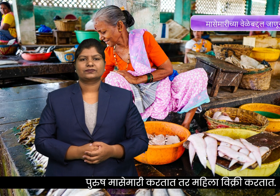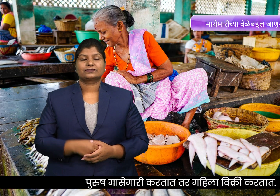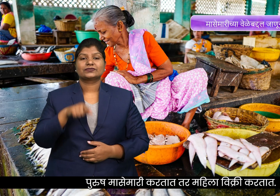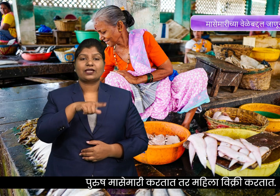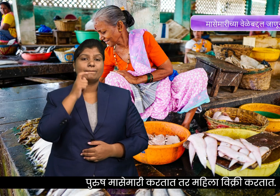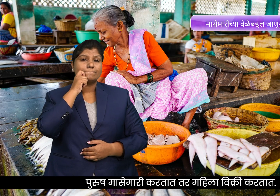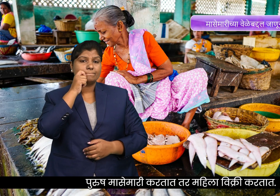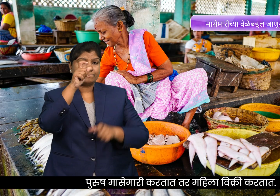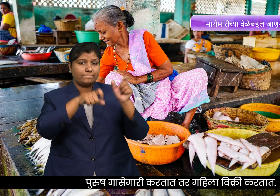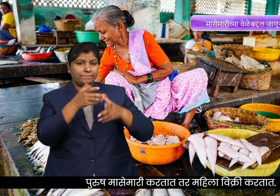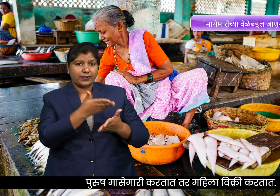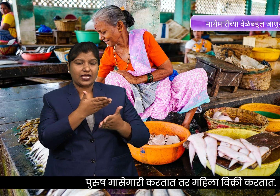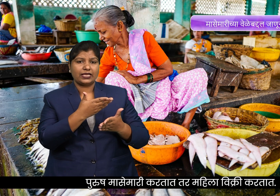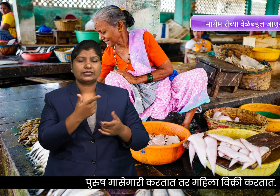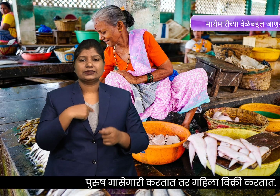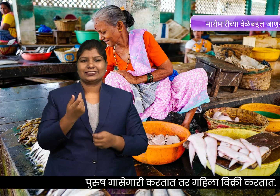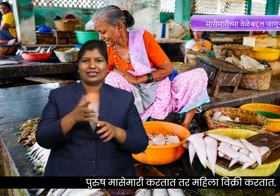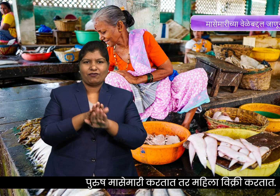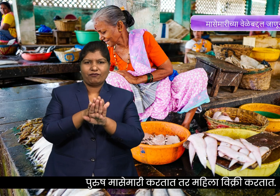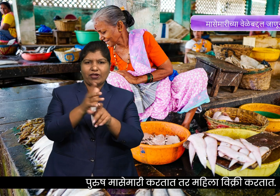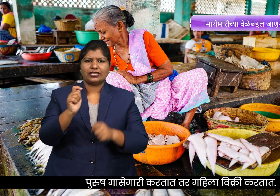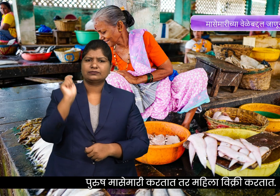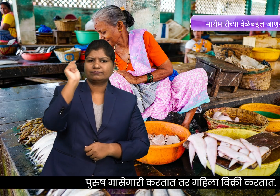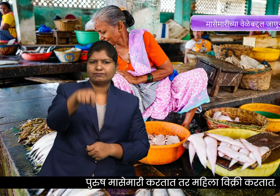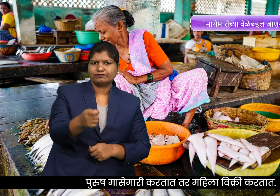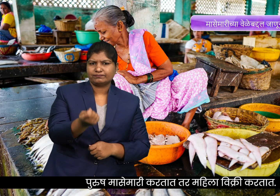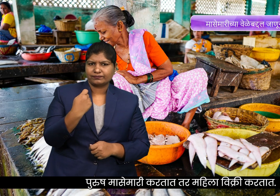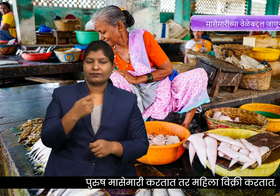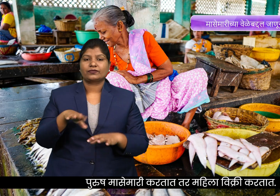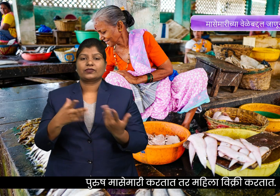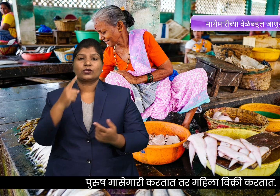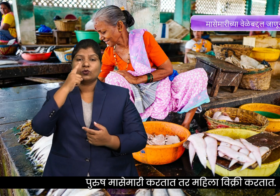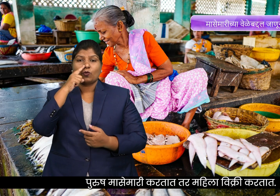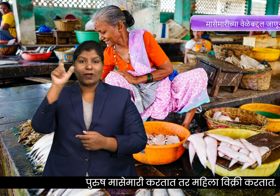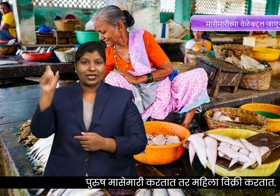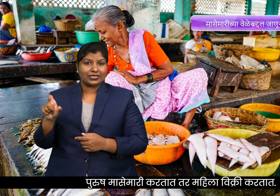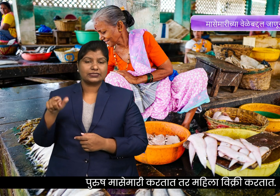पुरुष मासेमारी करतात तर महिला विक्री करतात.